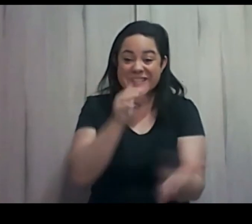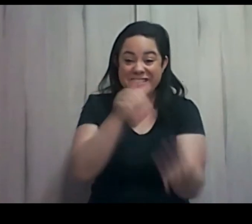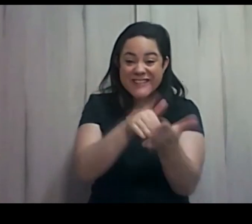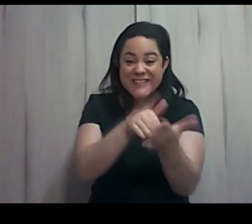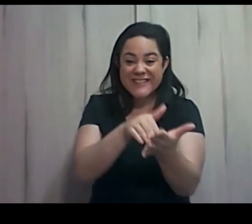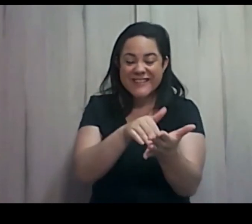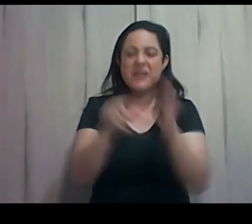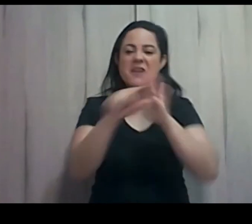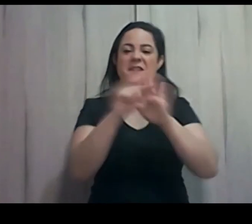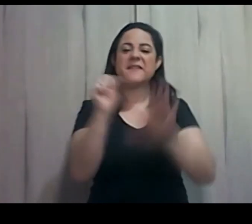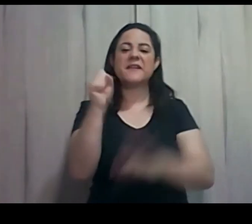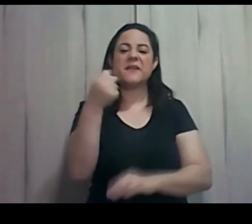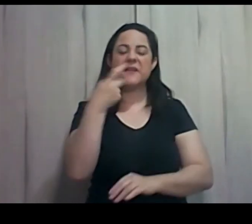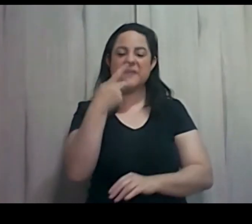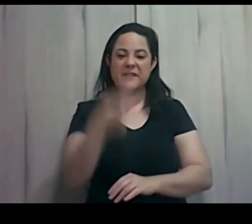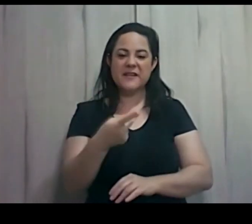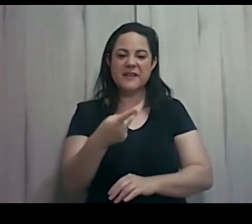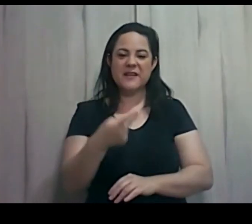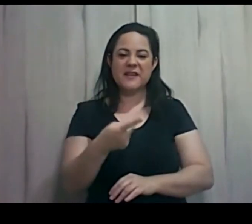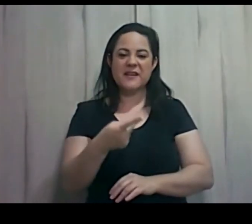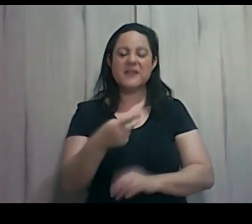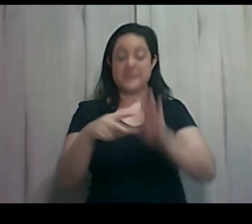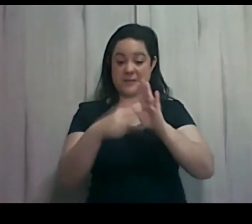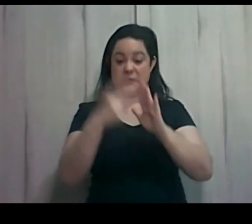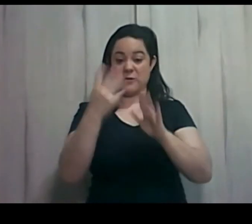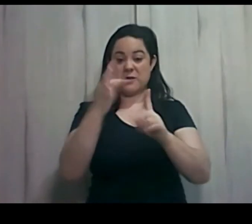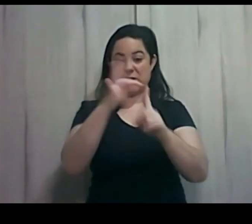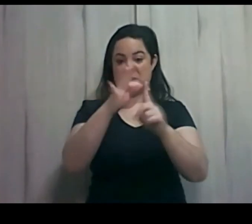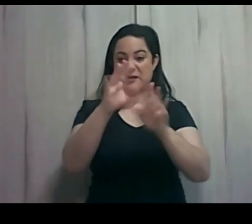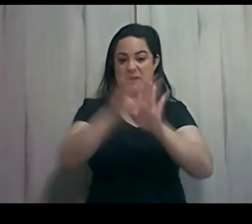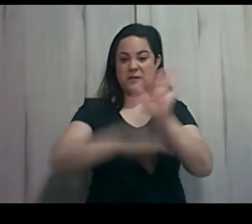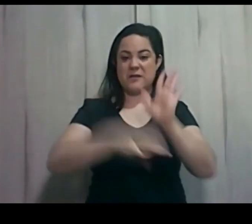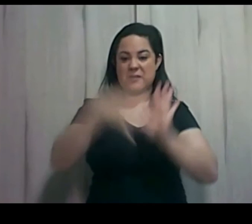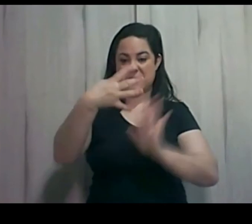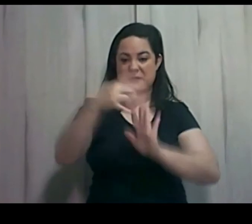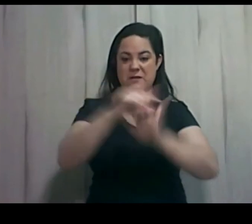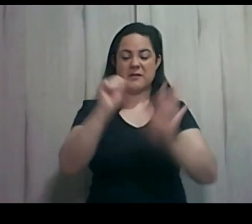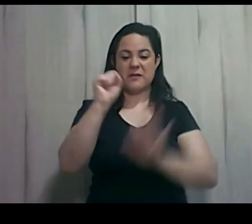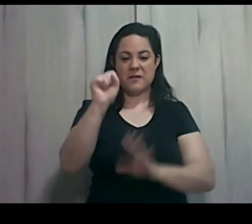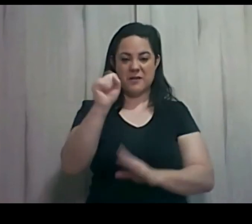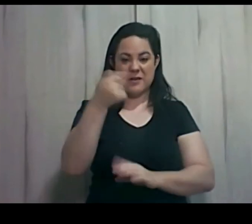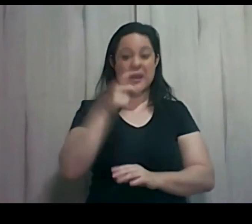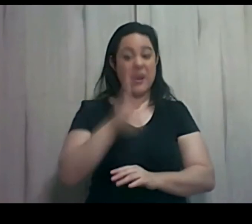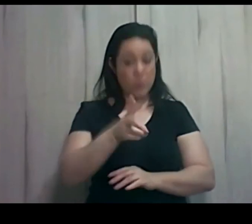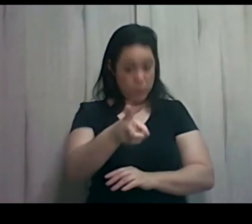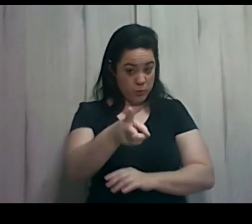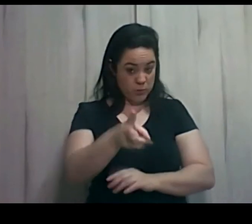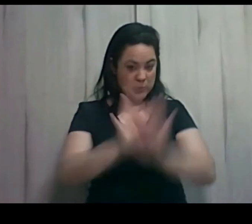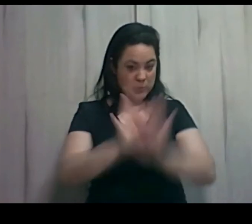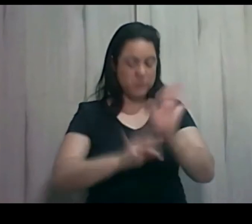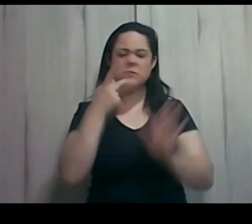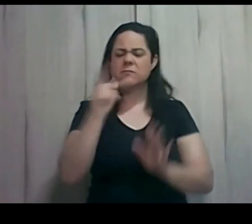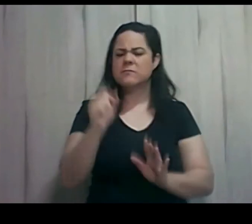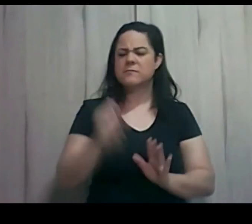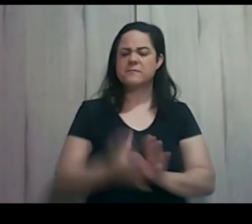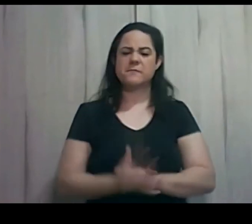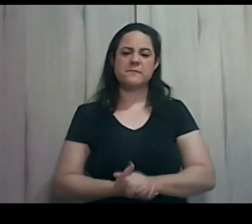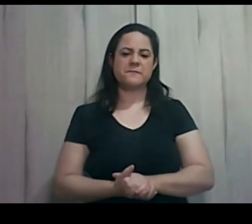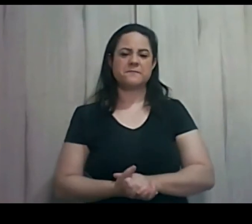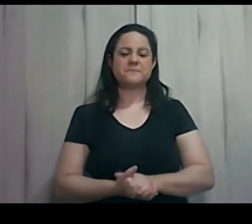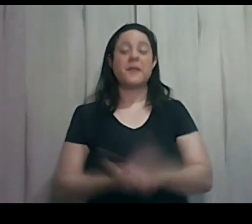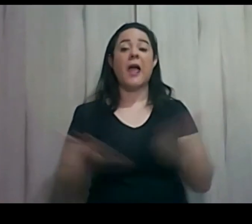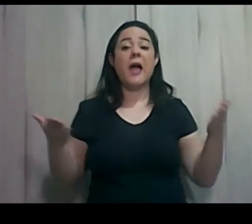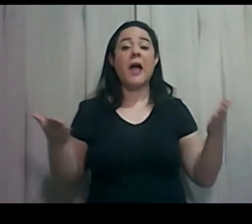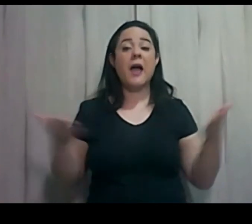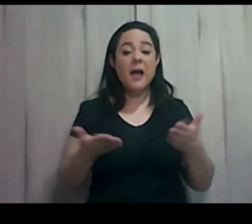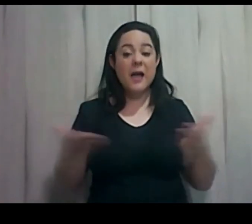versículo 8, 2 Timóteo, capítulo 4, versículo 8, que é a continuação, o que ele vai dizer? Agora